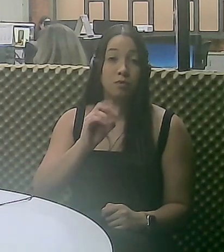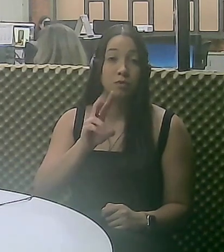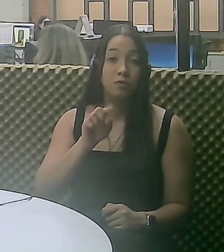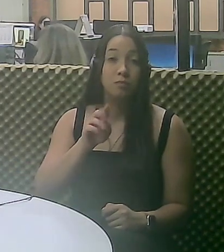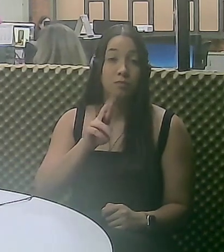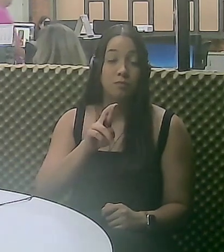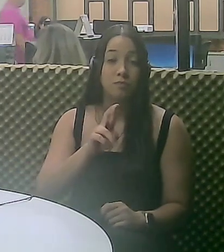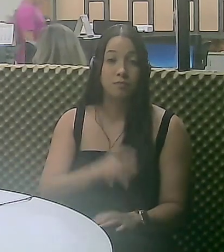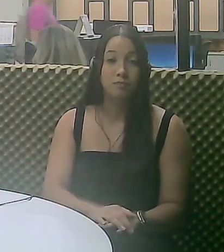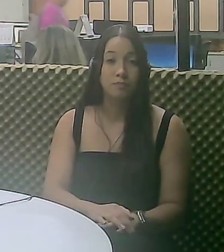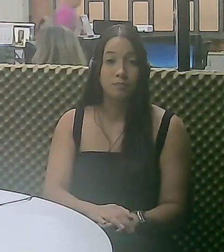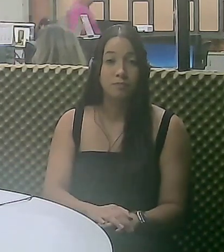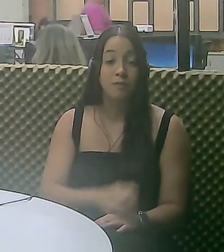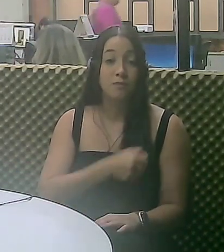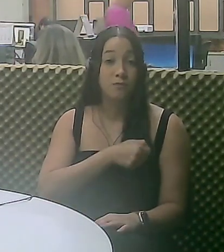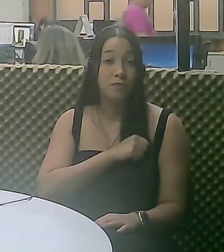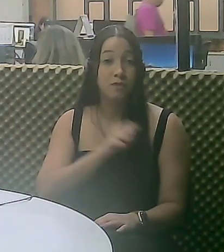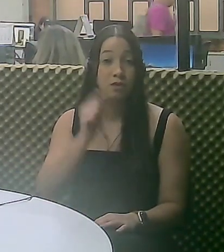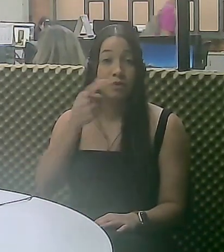plantãofiscal@uberlandia.mg.gov.br.